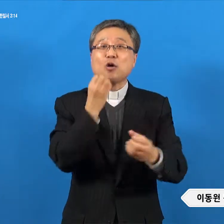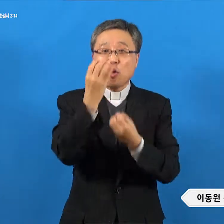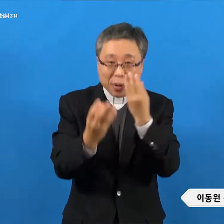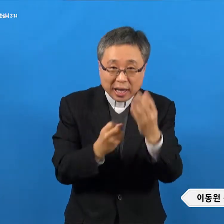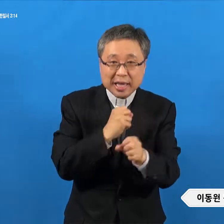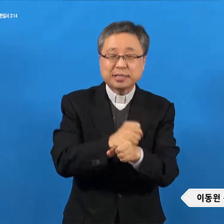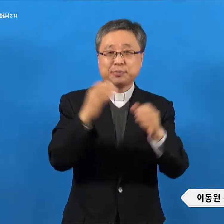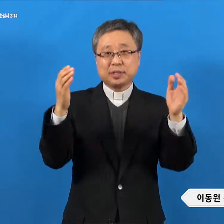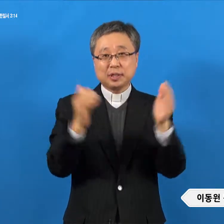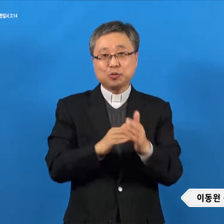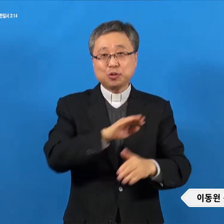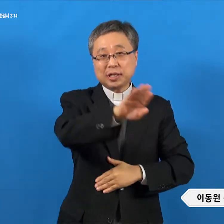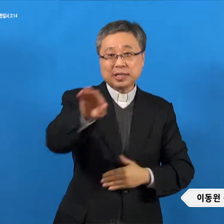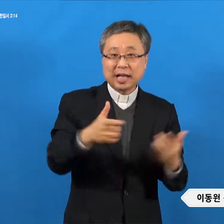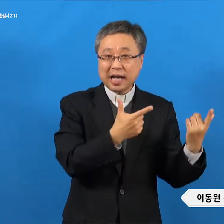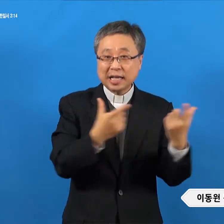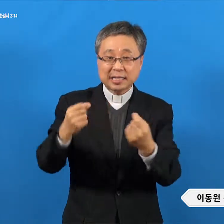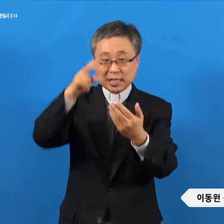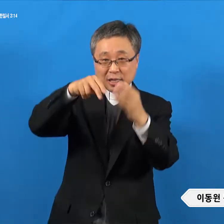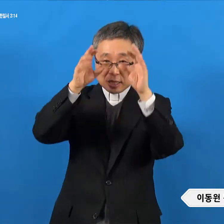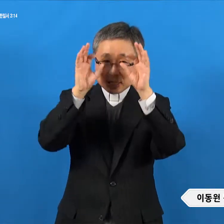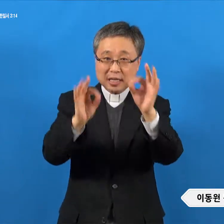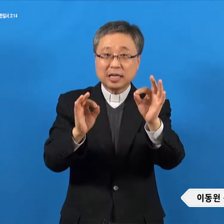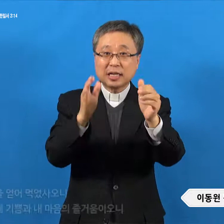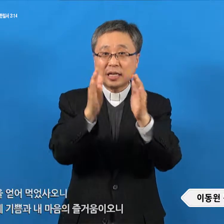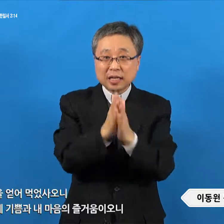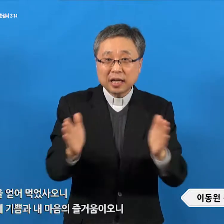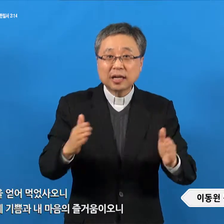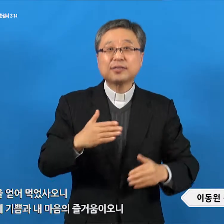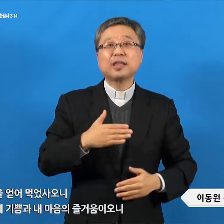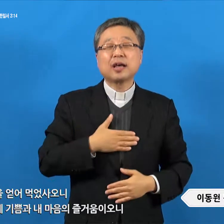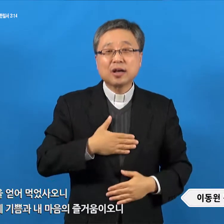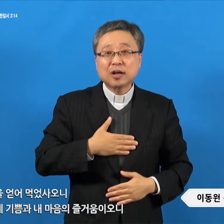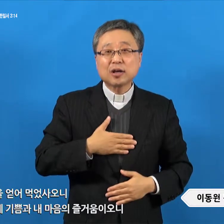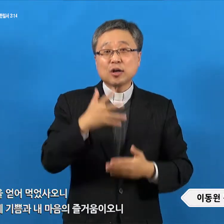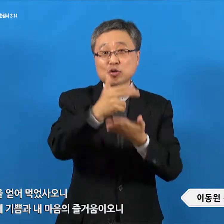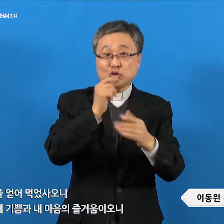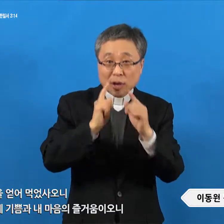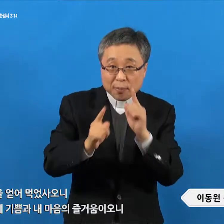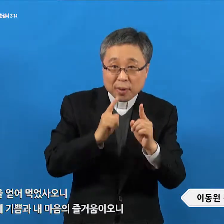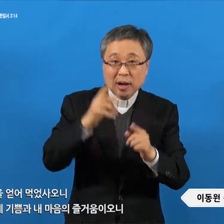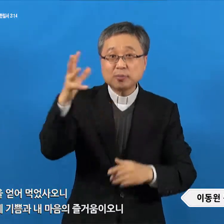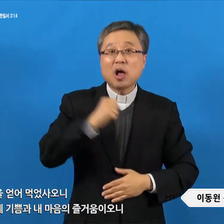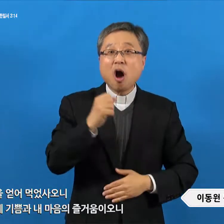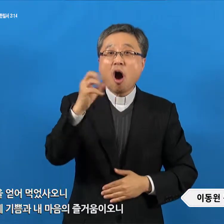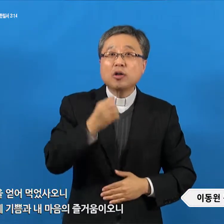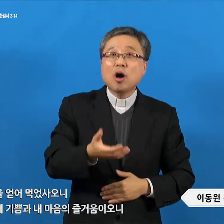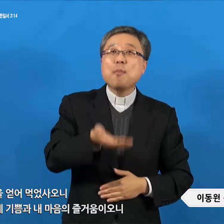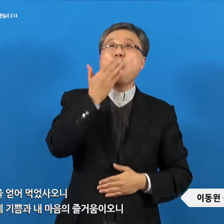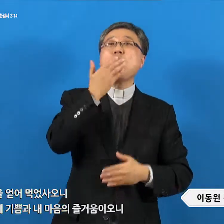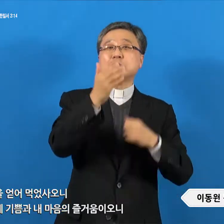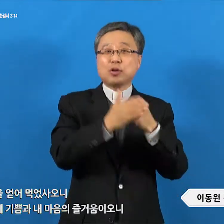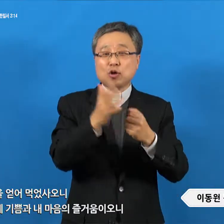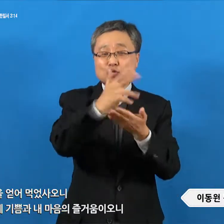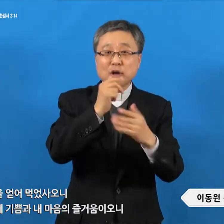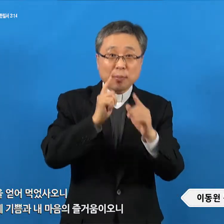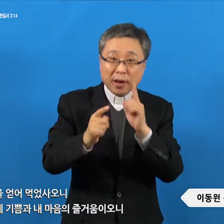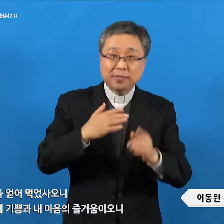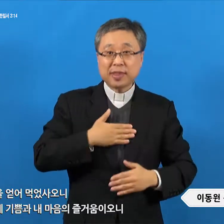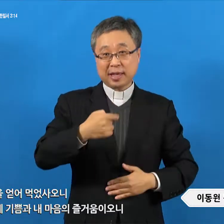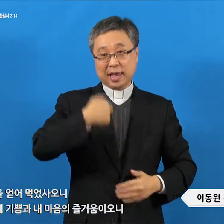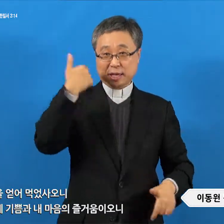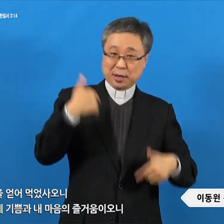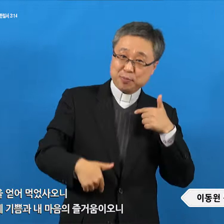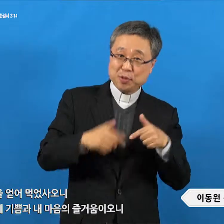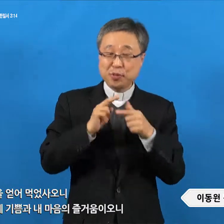이렇게 말했습니다. 우리 같이 한번 읽겠습니다. 다 같이 시작. 내가 주의 말씀을 얻어먹었사오니 주의 말씀은 내게